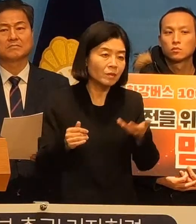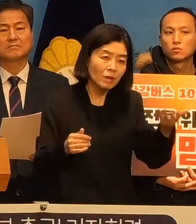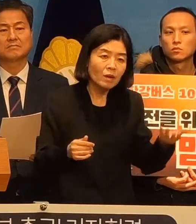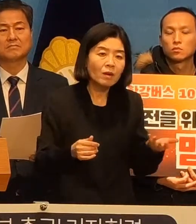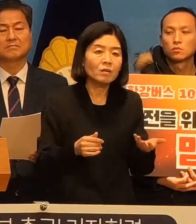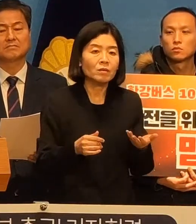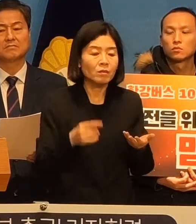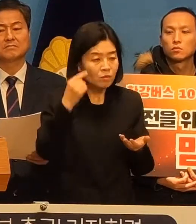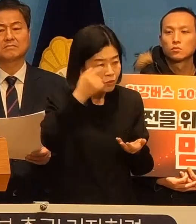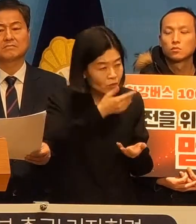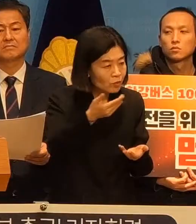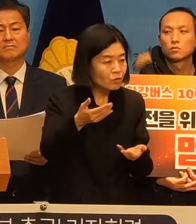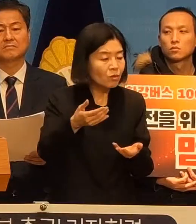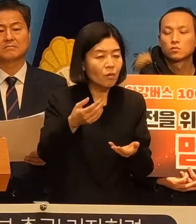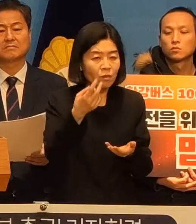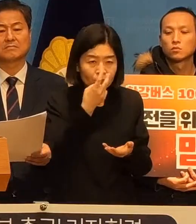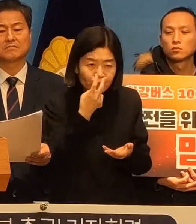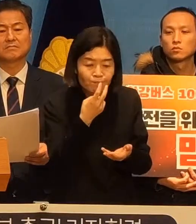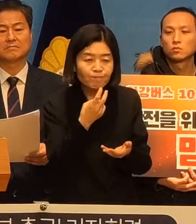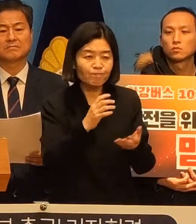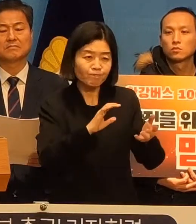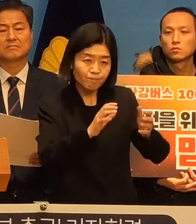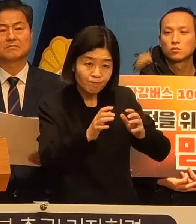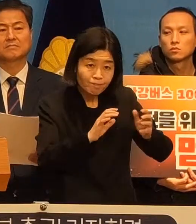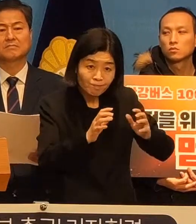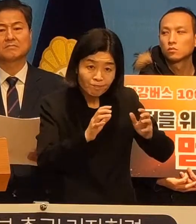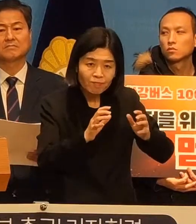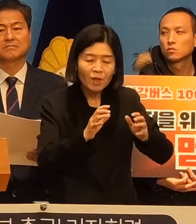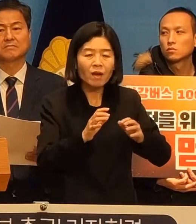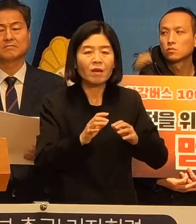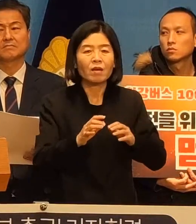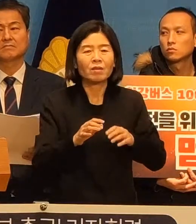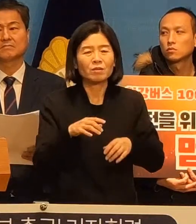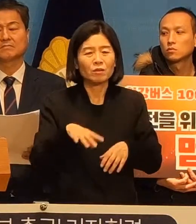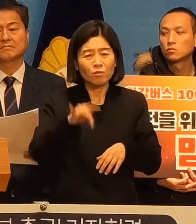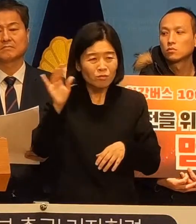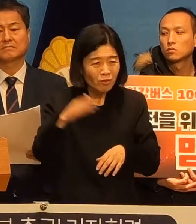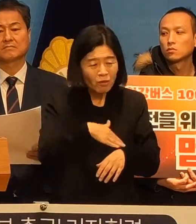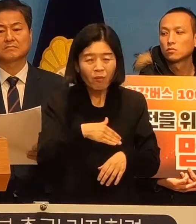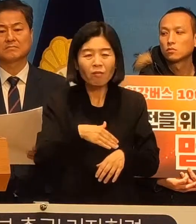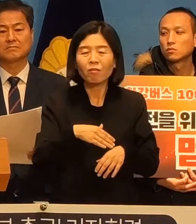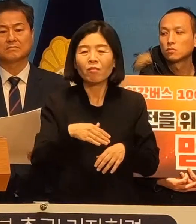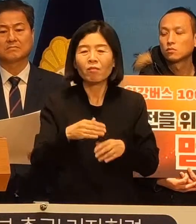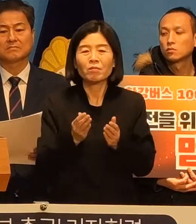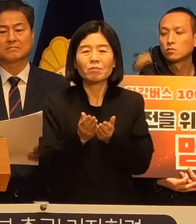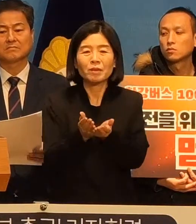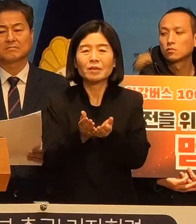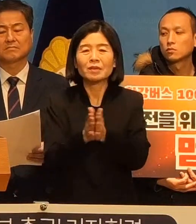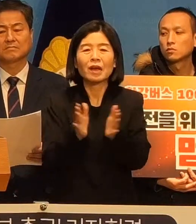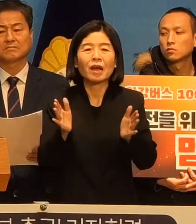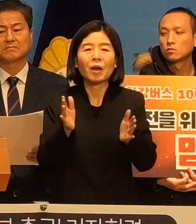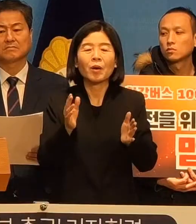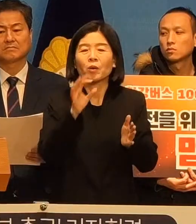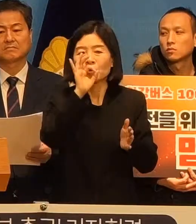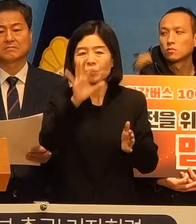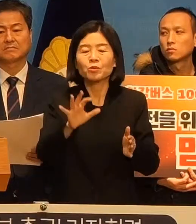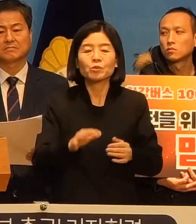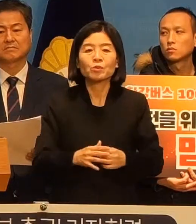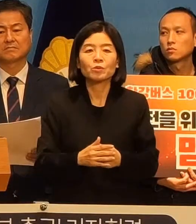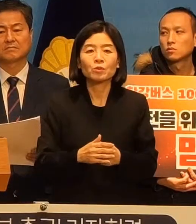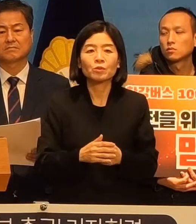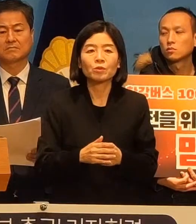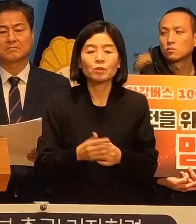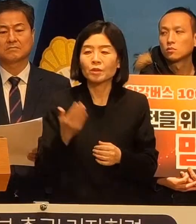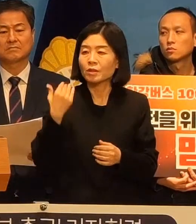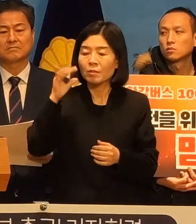폭넓게 검증을 했다면 이런 사업은 아예 시작도 불가능한 것이라는 겁니다. 지난 100일